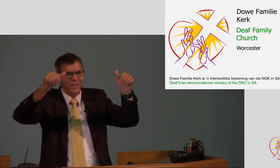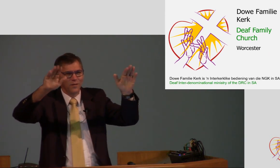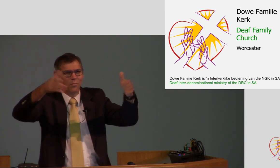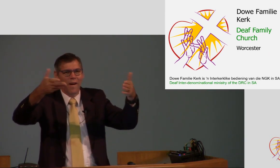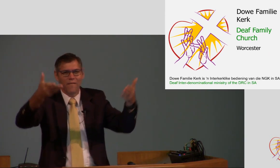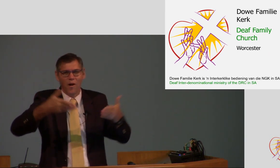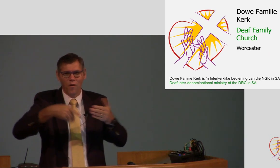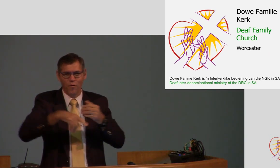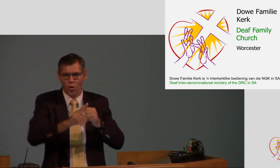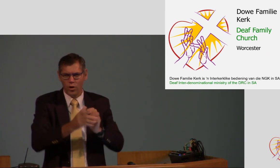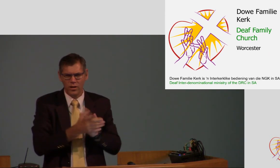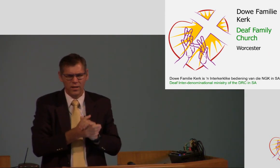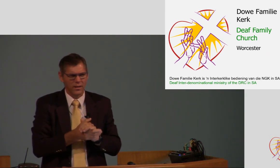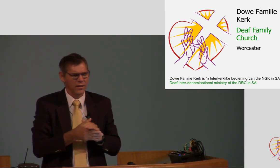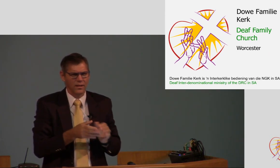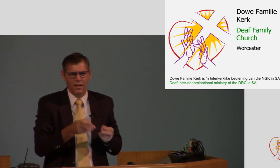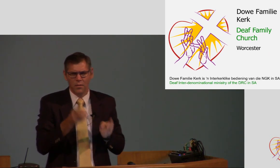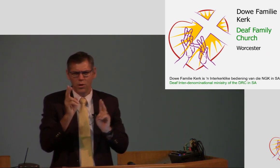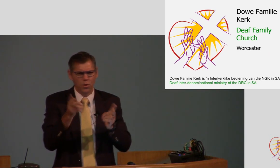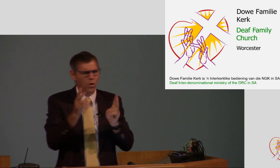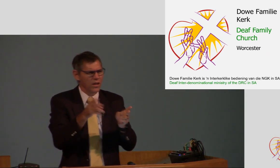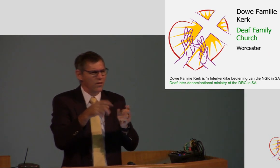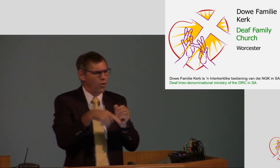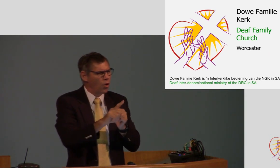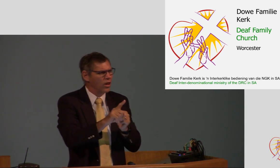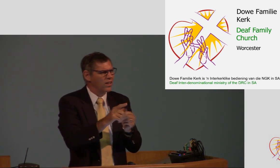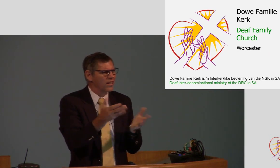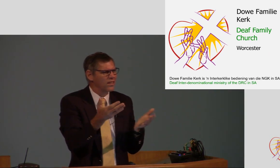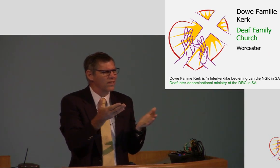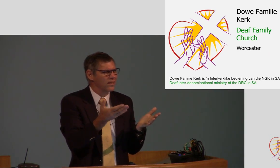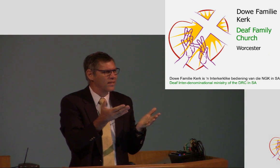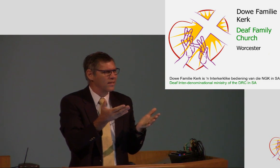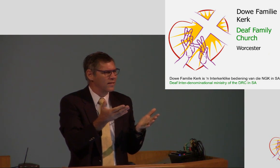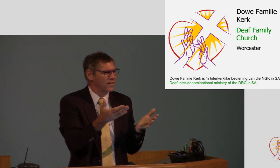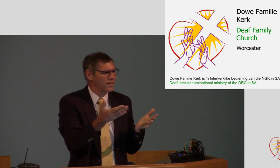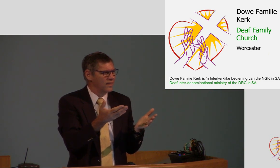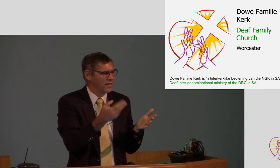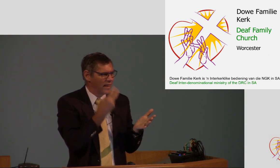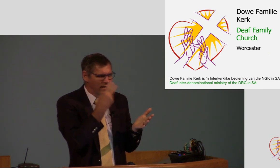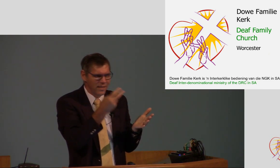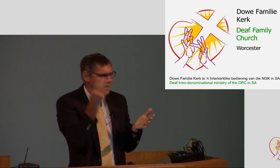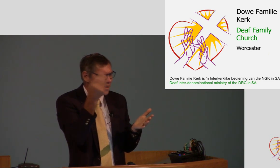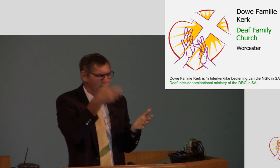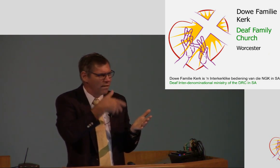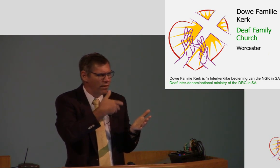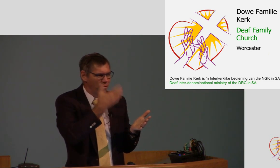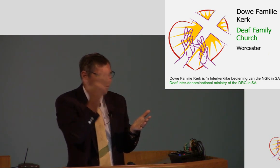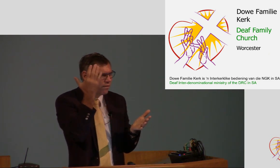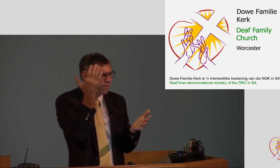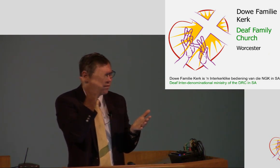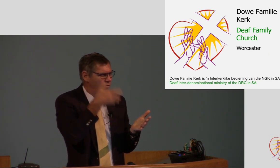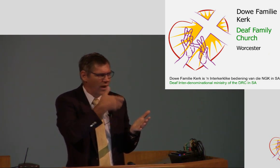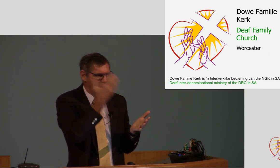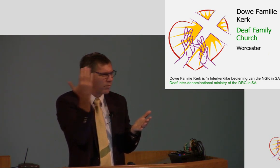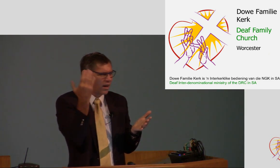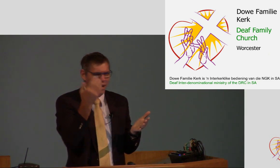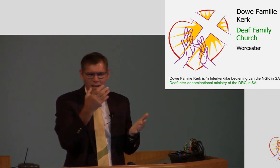Baie welkom vanoggend. Besoekers vanoggend. Ek sien nie vreemde gesig